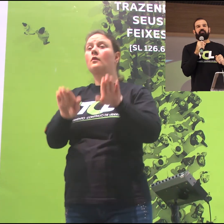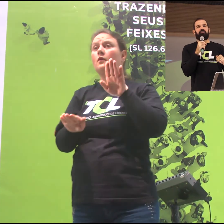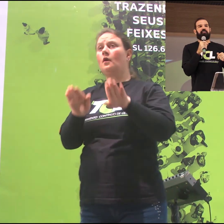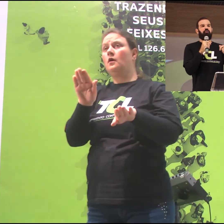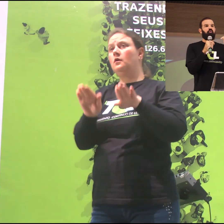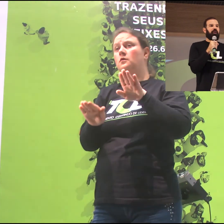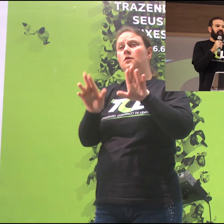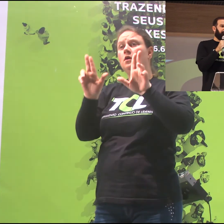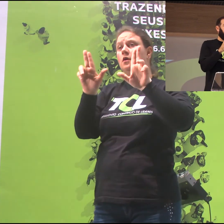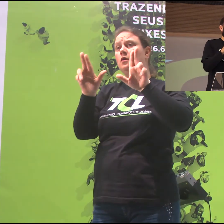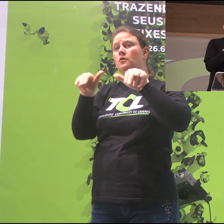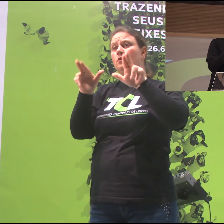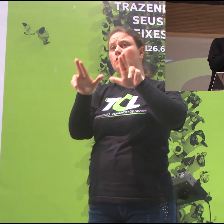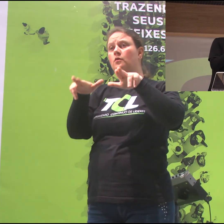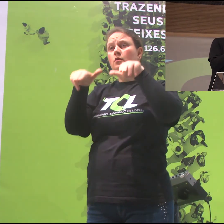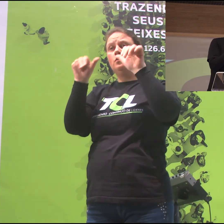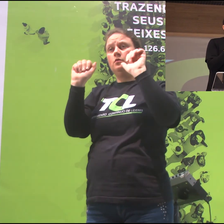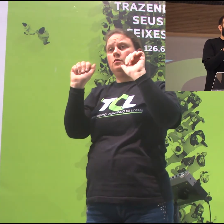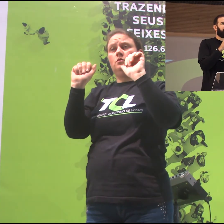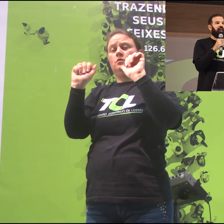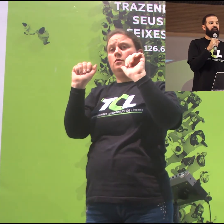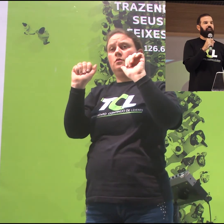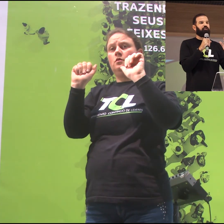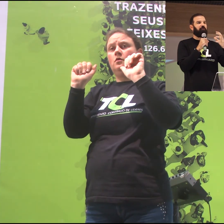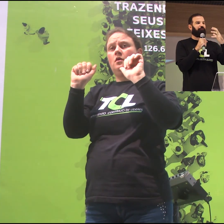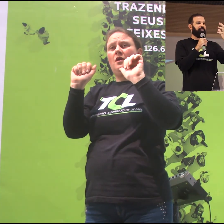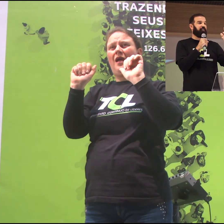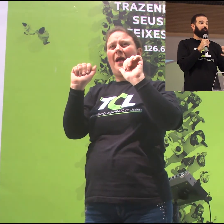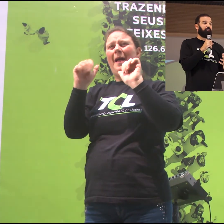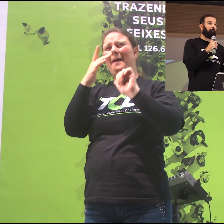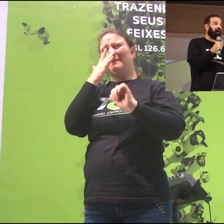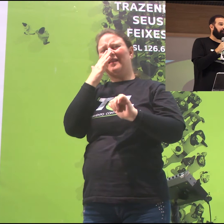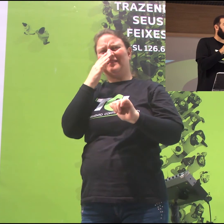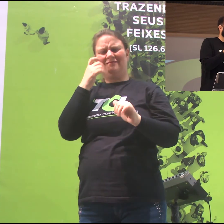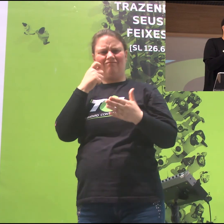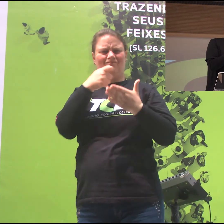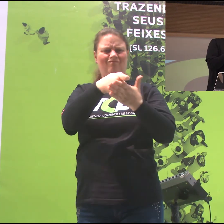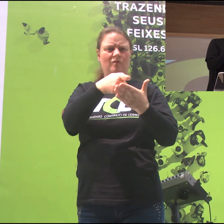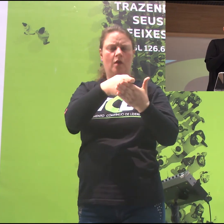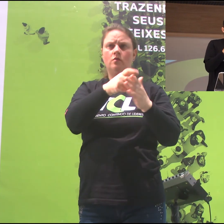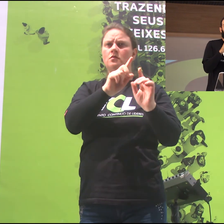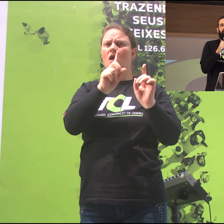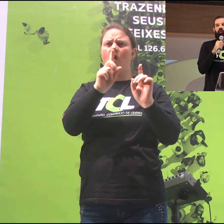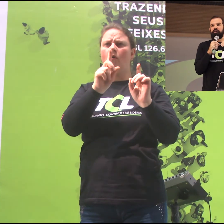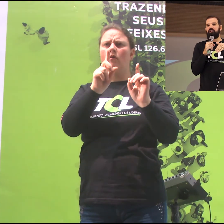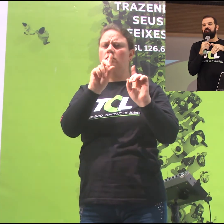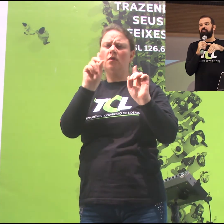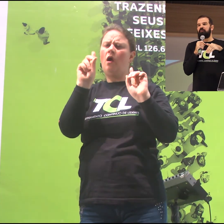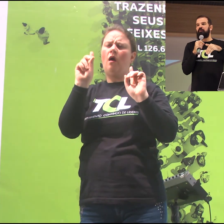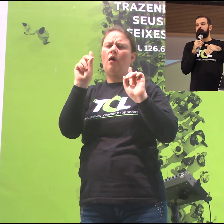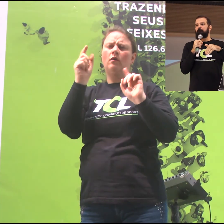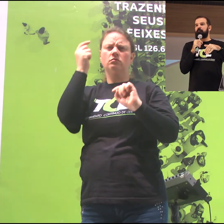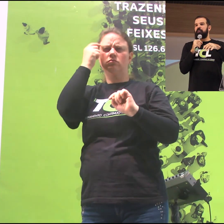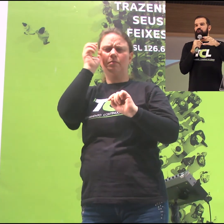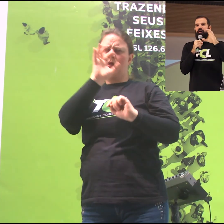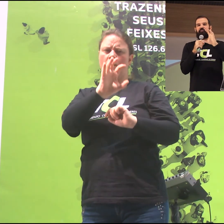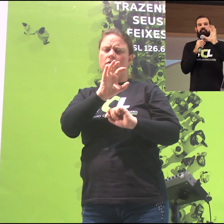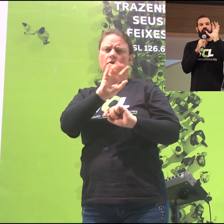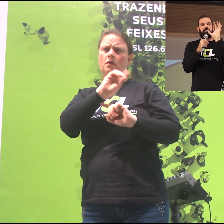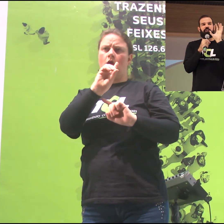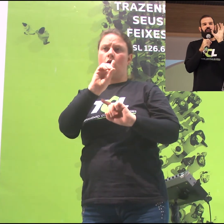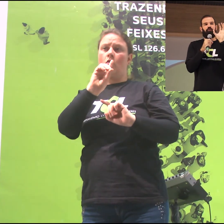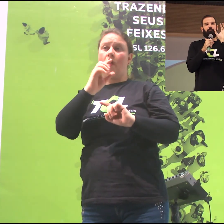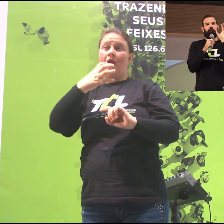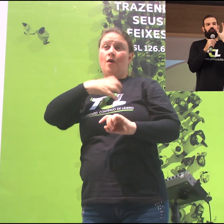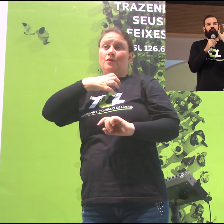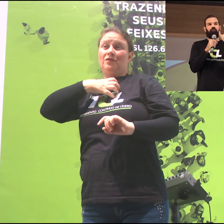talvez você nunca tenha feito isso, talvez você ache que isso é uma forçação de barra, mas eu acredito que hoje isso vai fazer